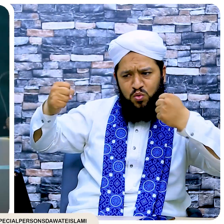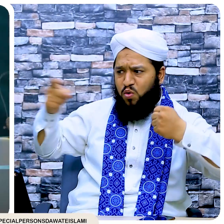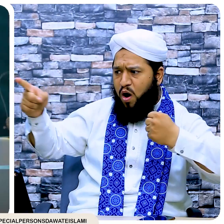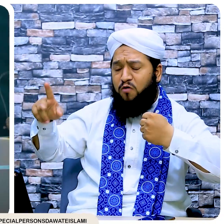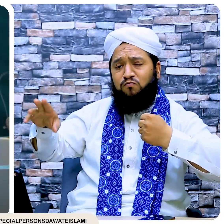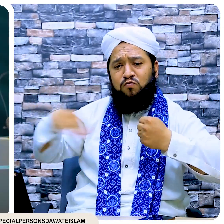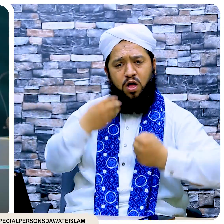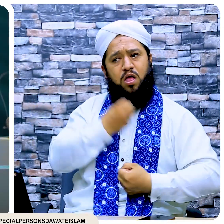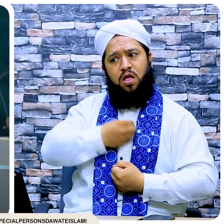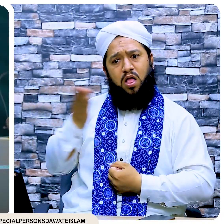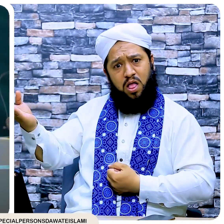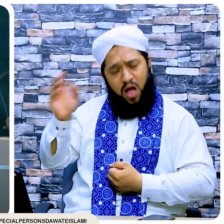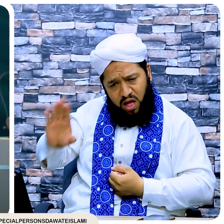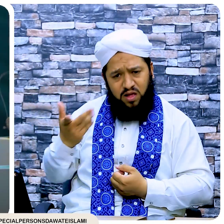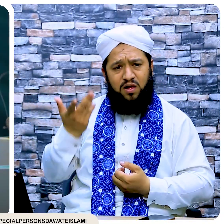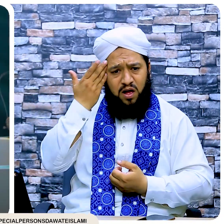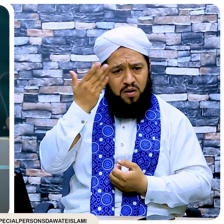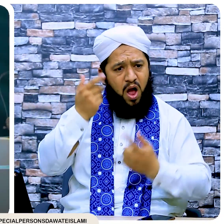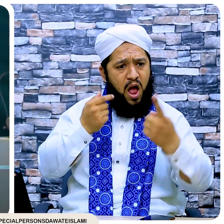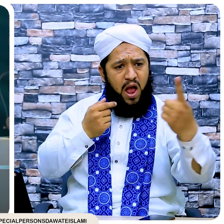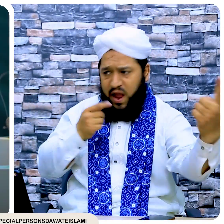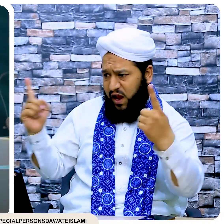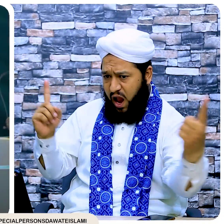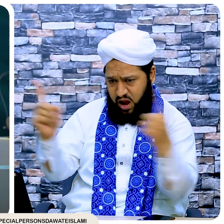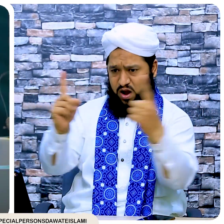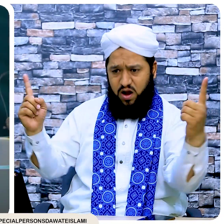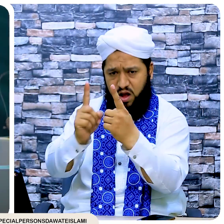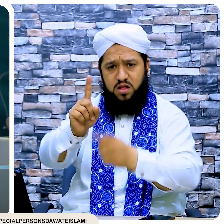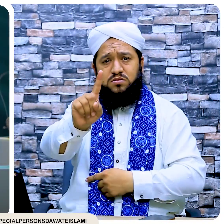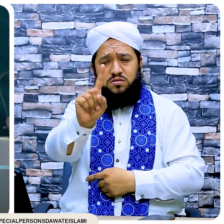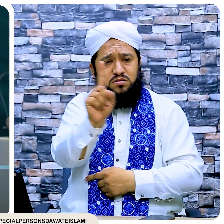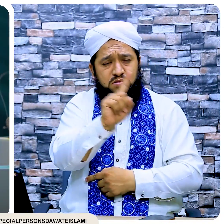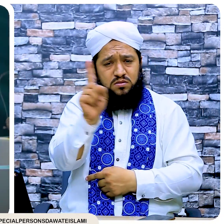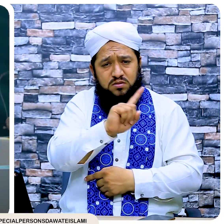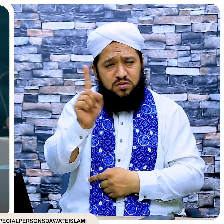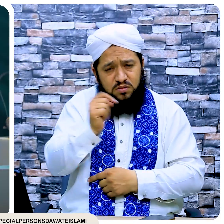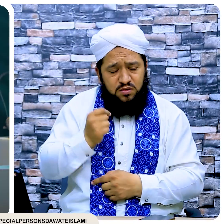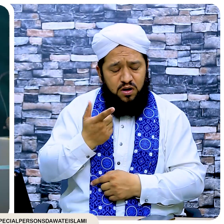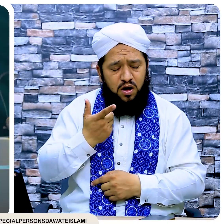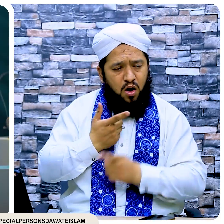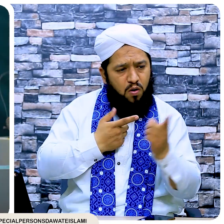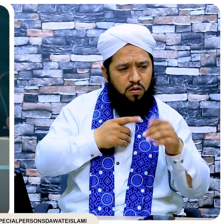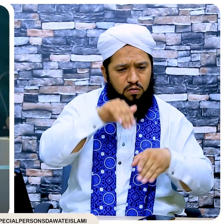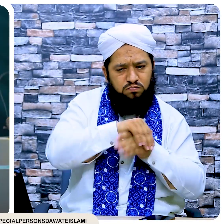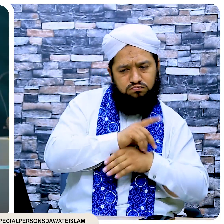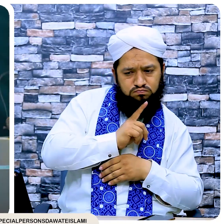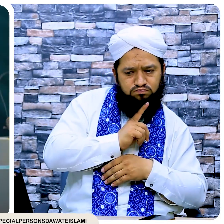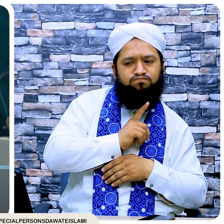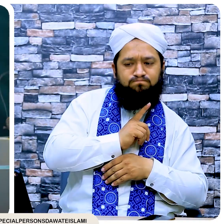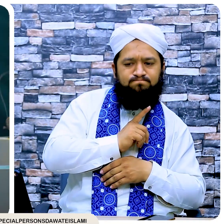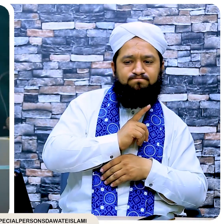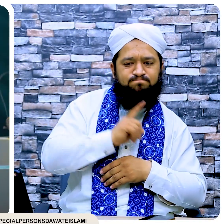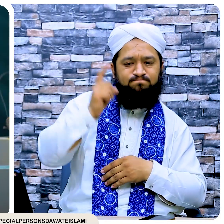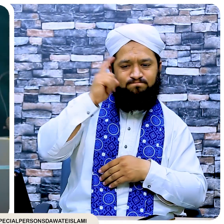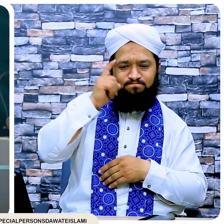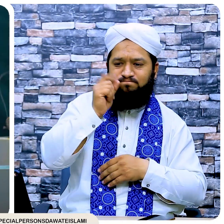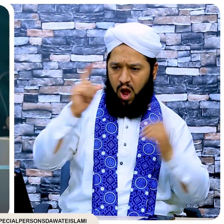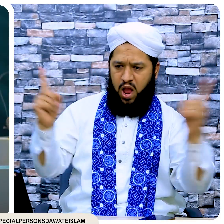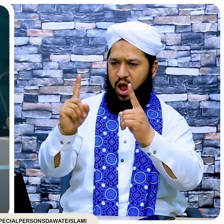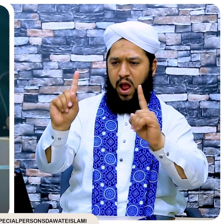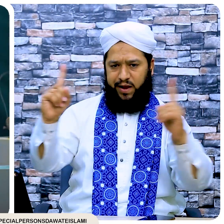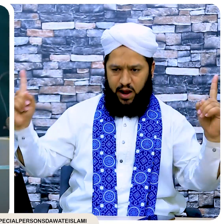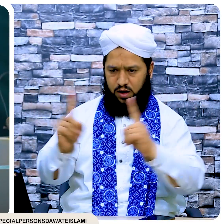جنہیں مرنے کا شوق ہے، ان میں سے ایک ایک سے مت لڑو۔ ابن سعد نے یہ رائے پسند کر کے لوگوں کو اکیلے